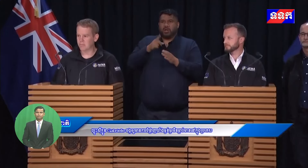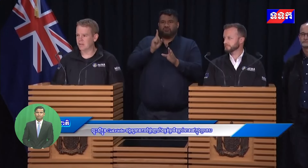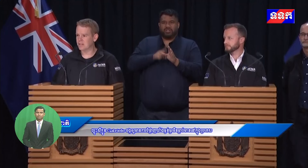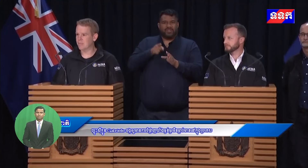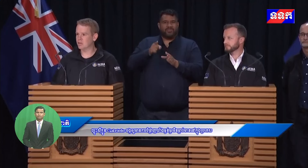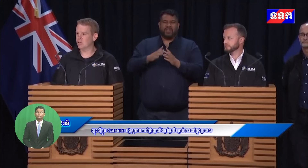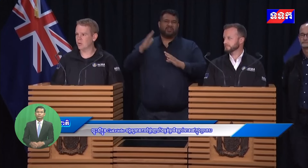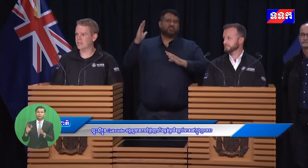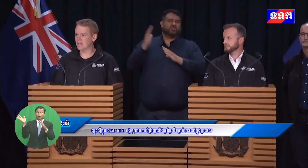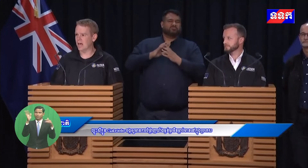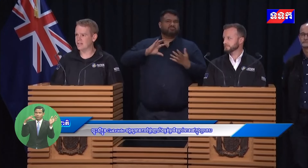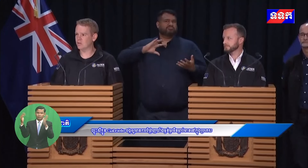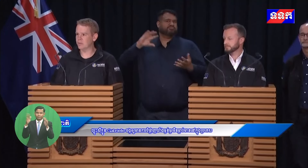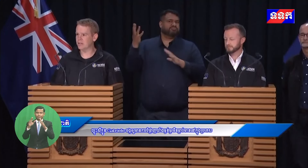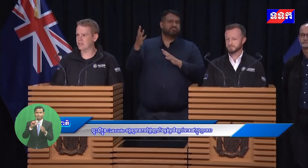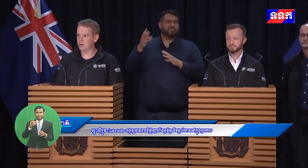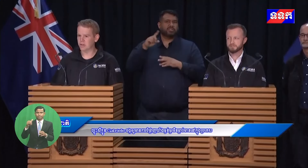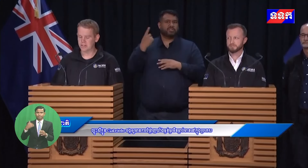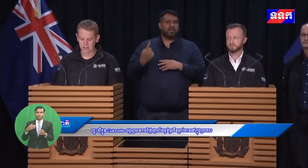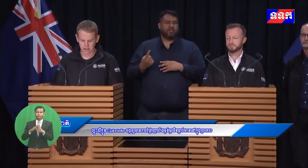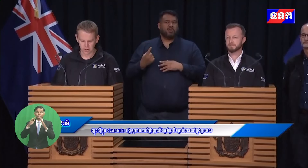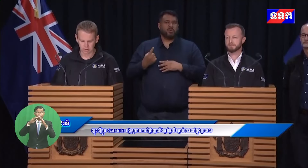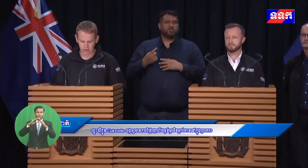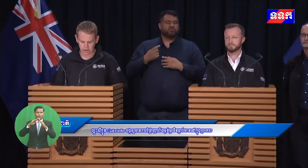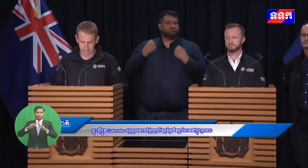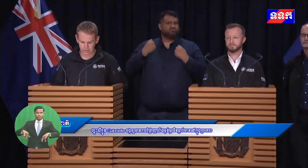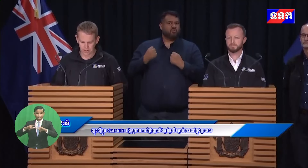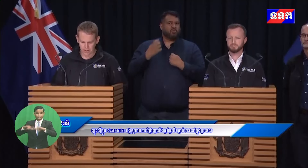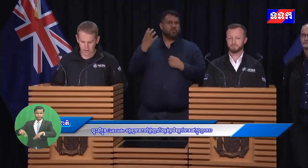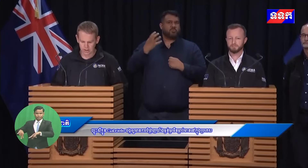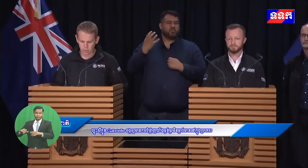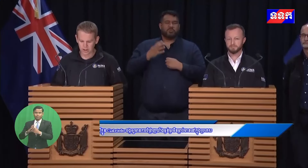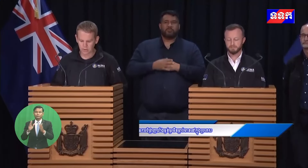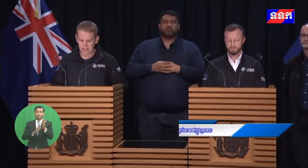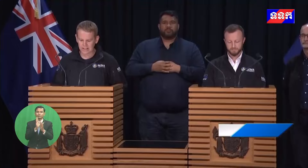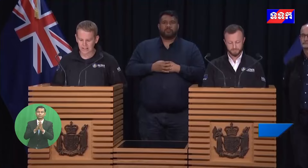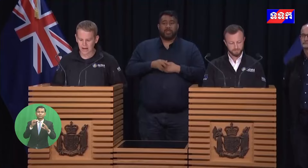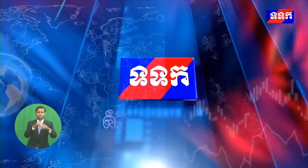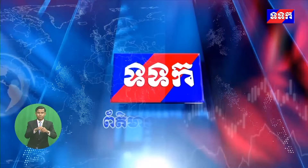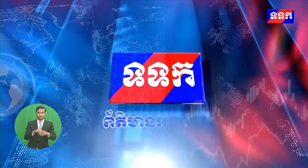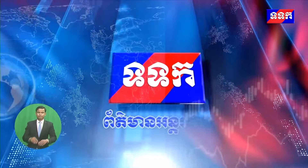ខ្ជុះស៊ីក្លូនក្រេបឺលីបង្កឲ្យមានការបំផ្លាញយ៉ាងធ្ងន់ធ្ងរមិនធ្លាប់មាននៅក្នុងប្រទេស